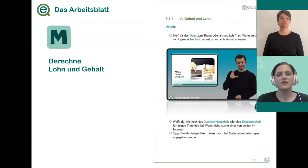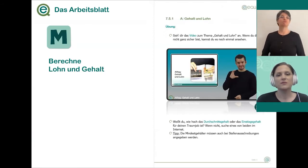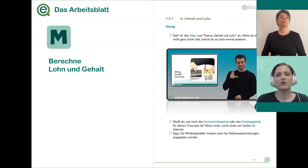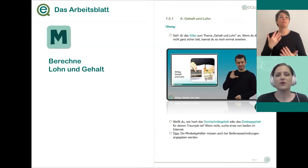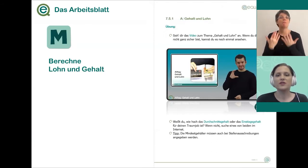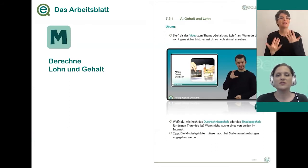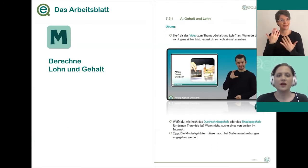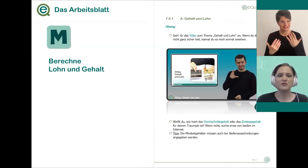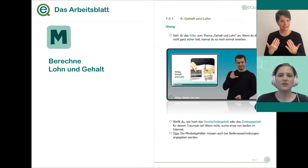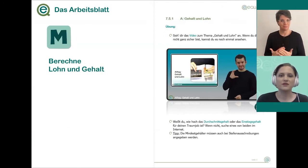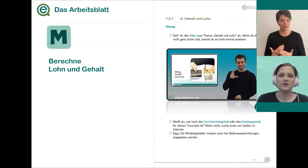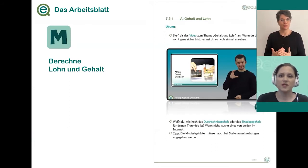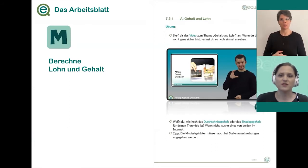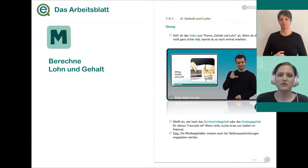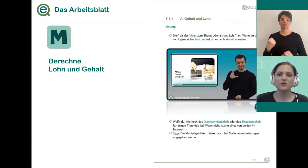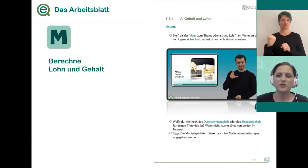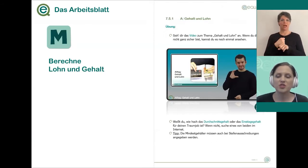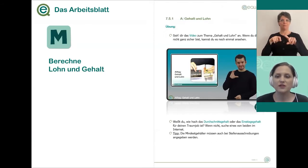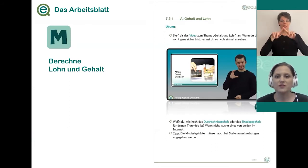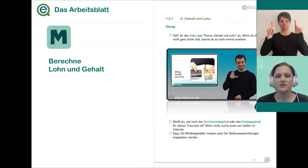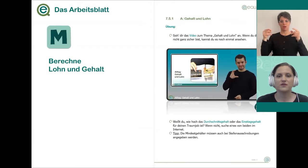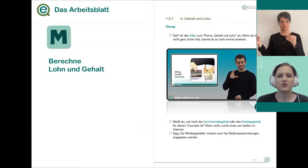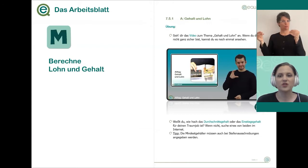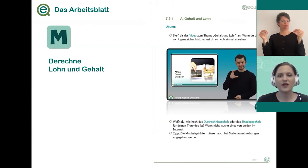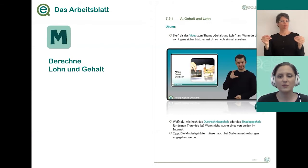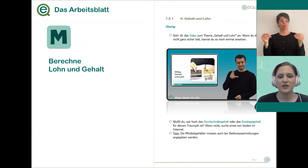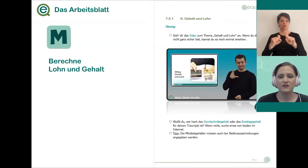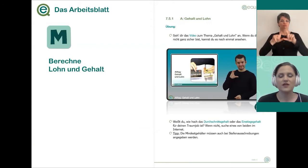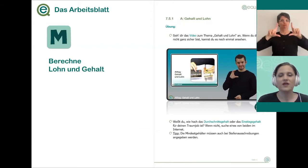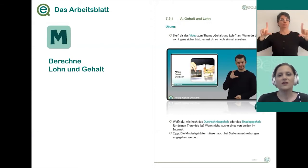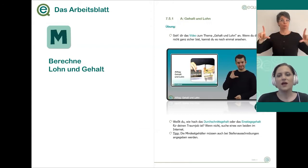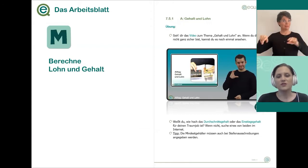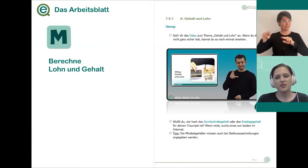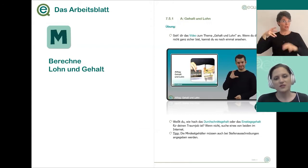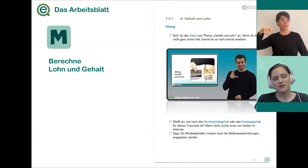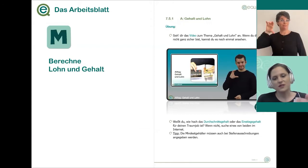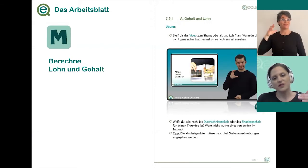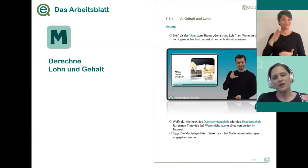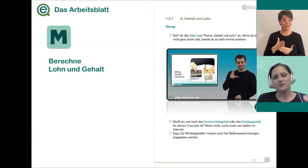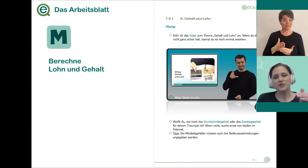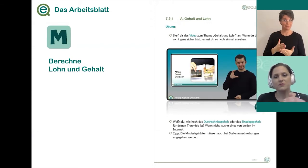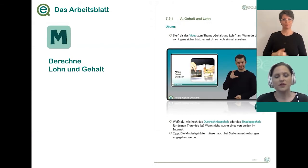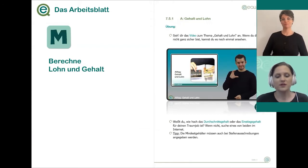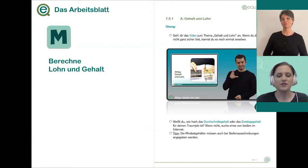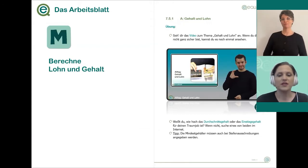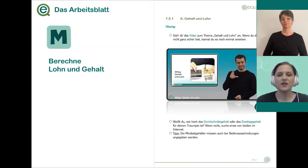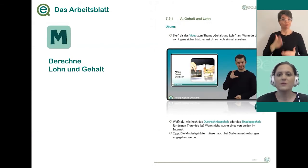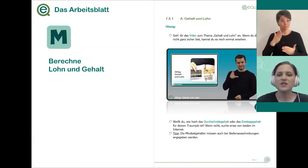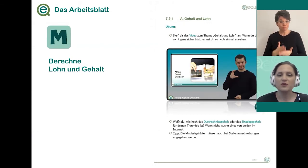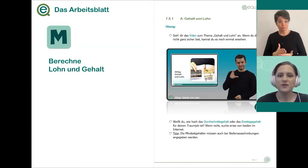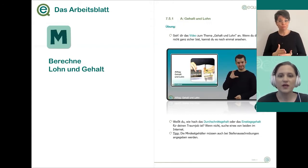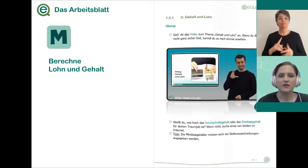aus, sie bekommen dieses Arbeitsblatt digital zur Verfügung gestellt, ist das Video schon eingebettet, anschließend sieht man dann